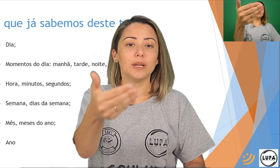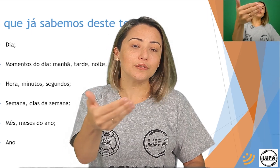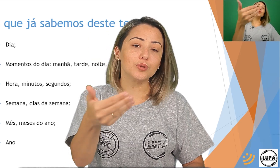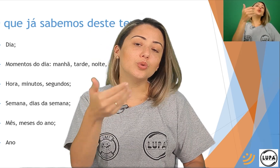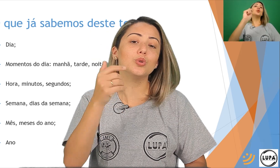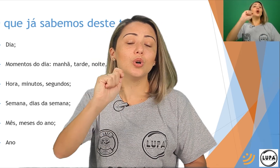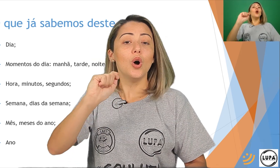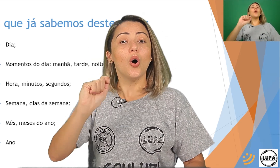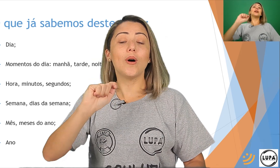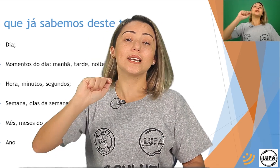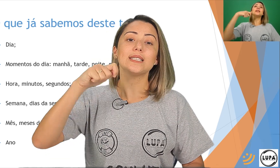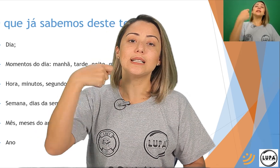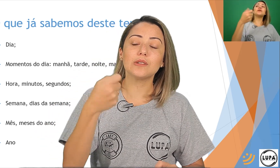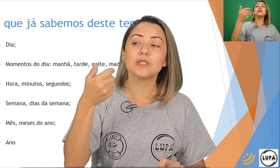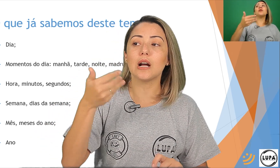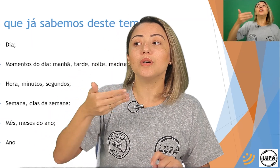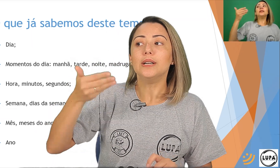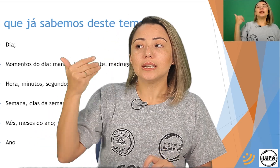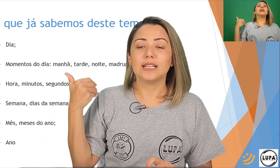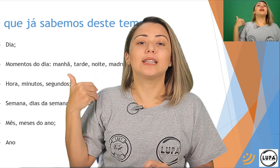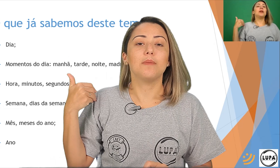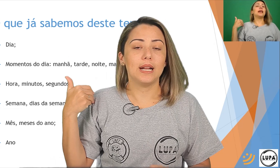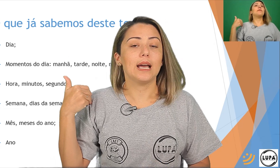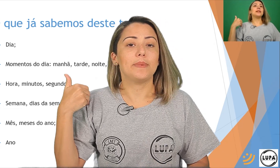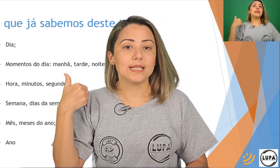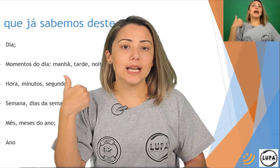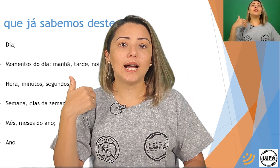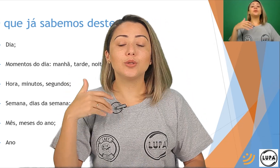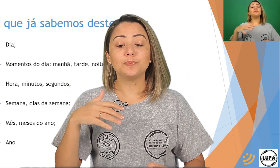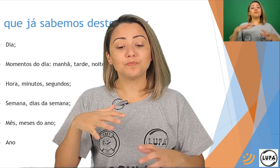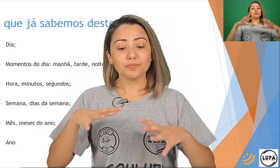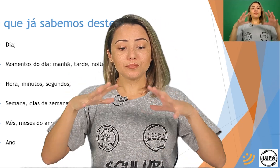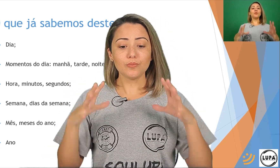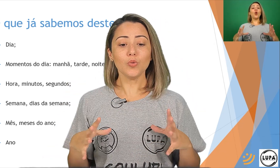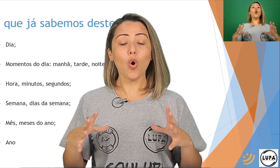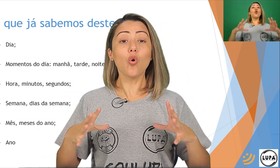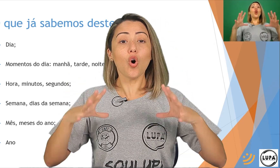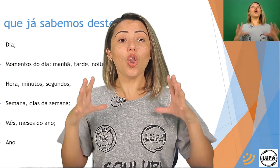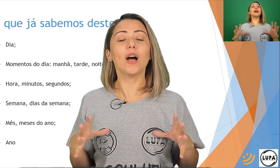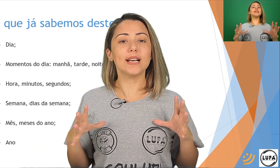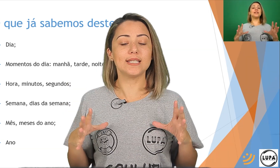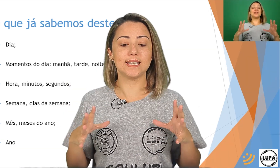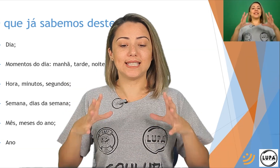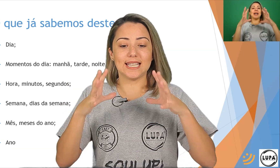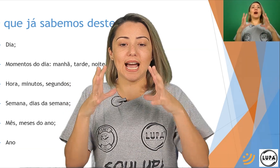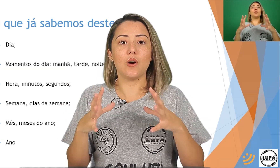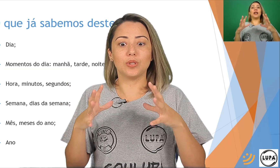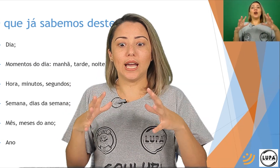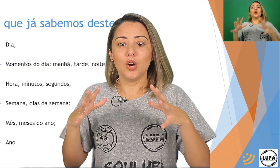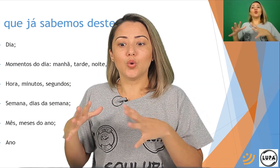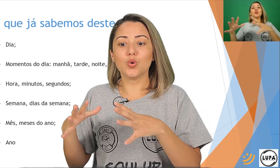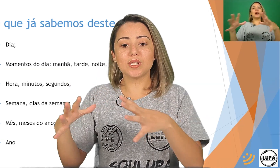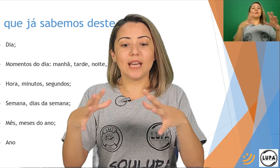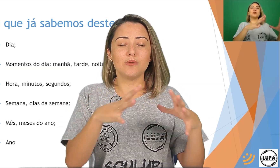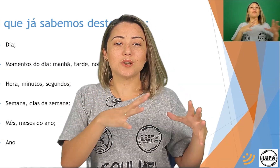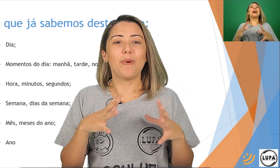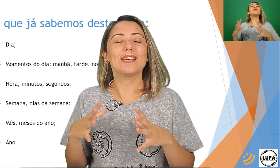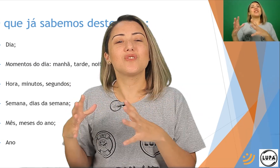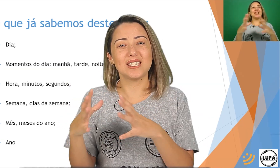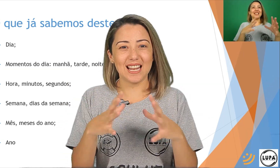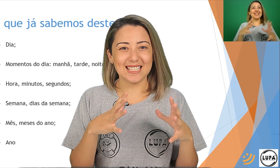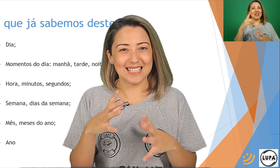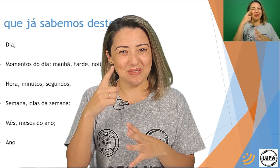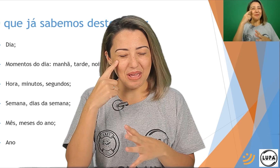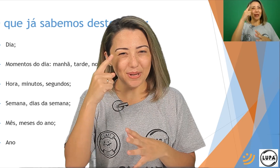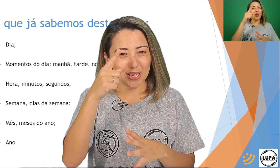que determina futuro, ou acrescenta um sinal que determina que é passado, ou coloca esse sinal, né? Usa aí o